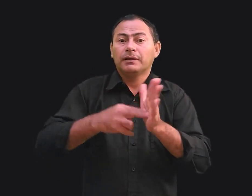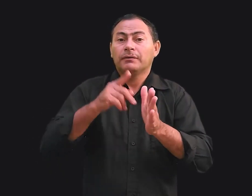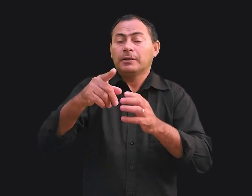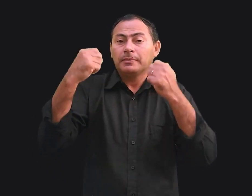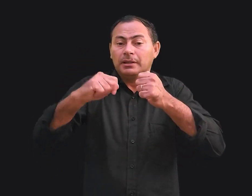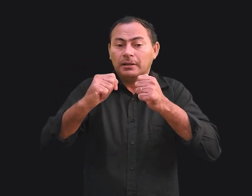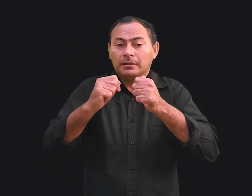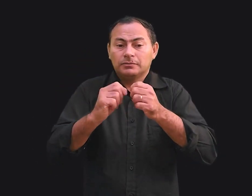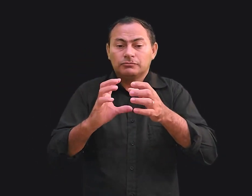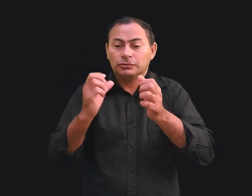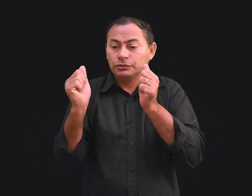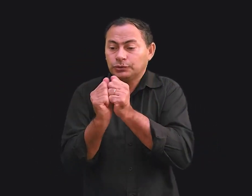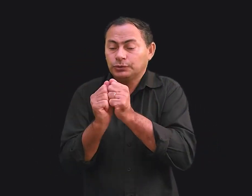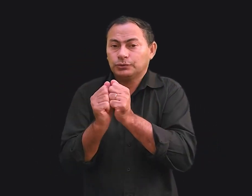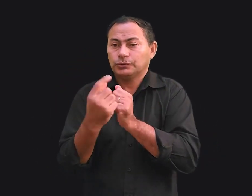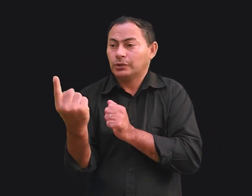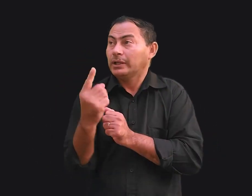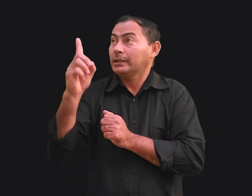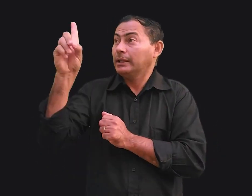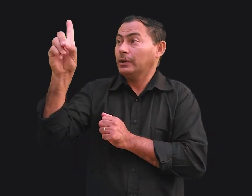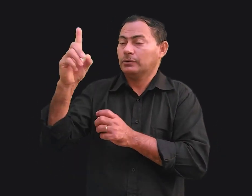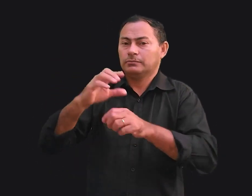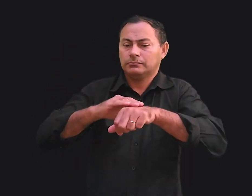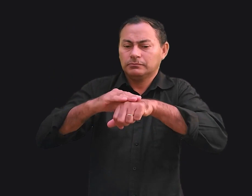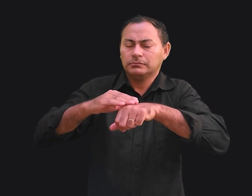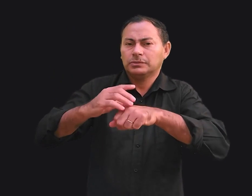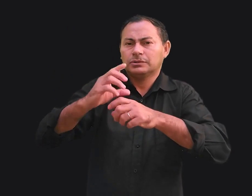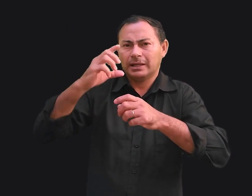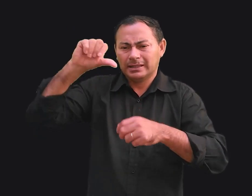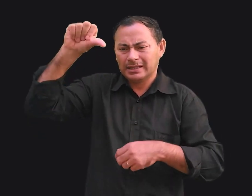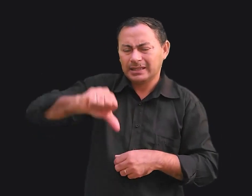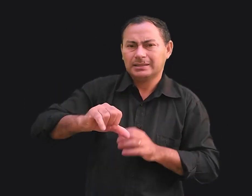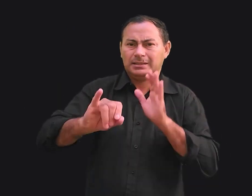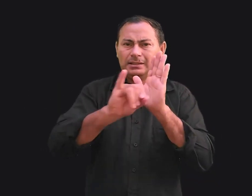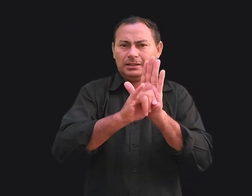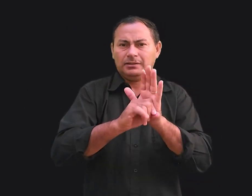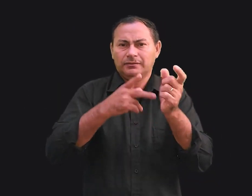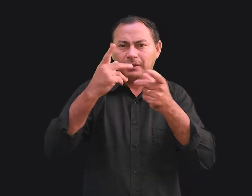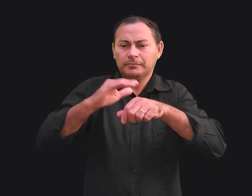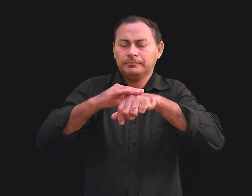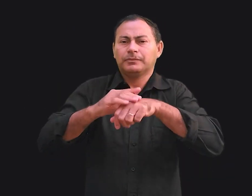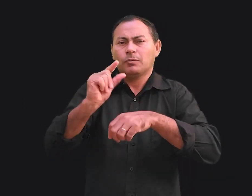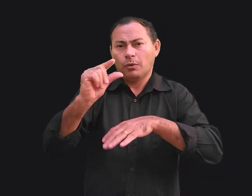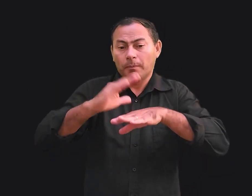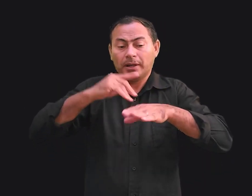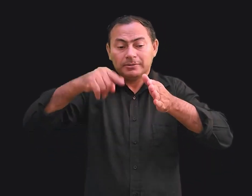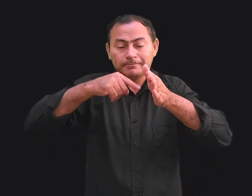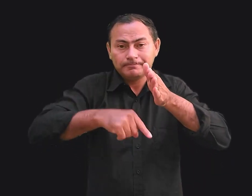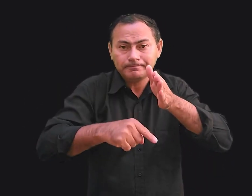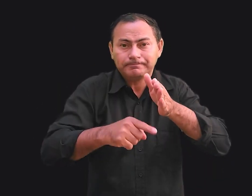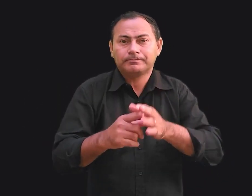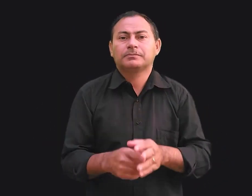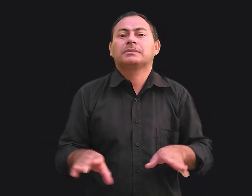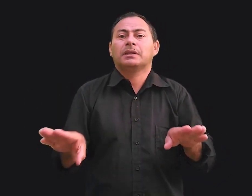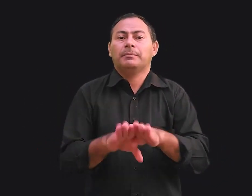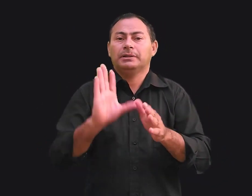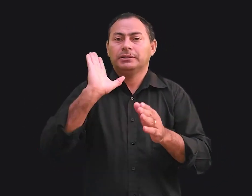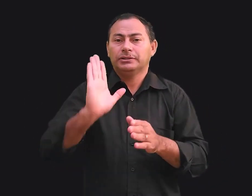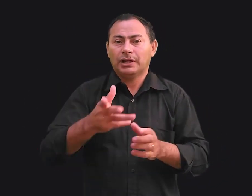que você deve ficar a sós com Deus e tratar da sua crise de identidade. Indo um pouco mais adiante, também já falamos que a